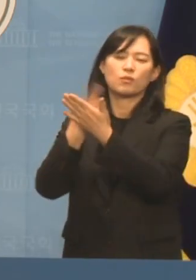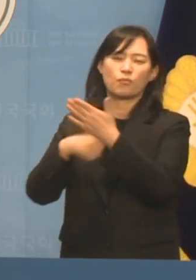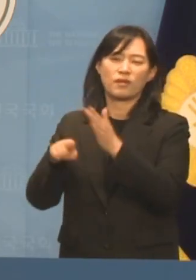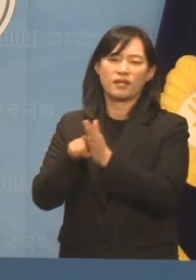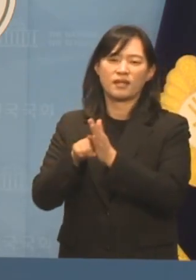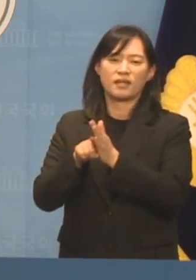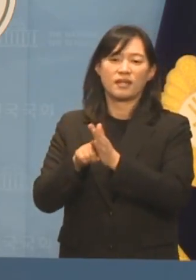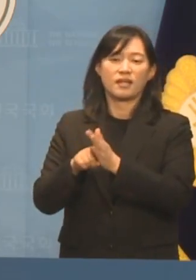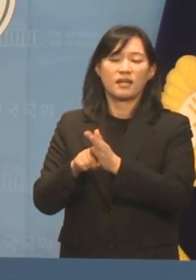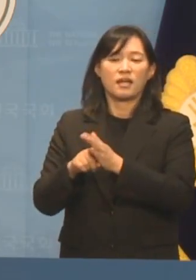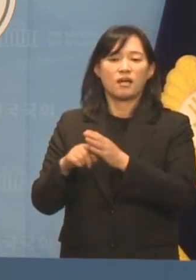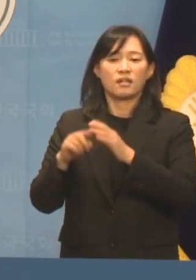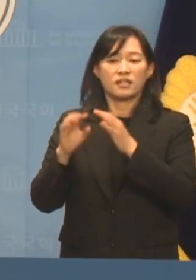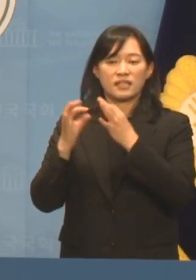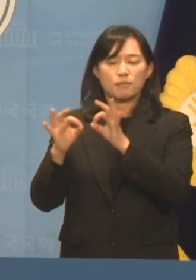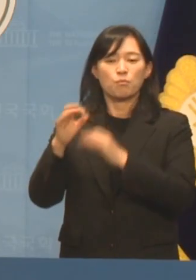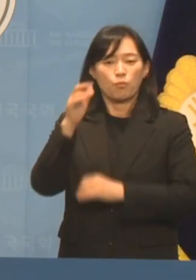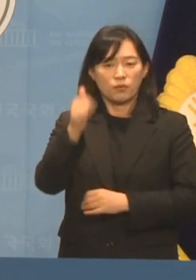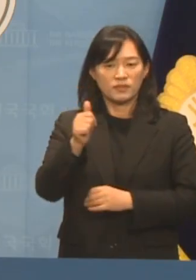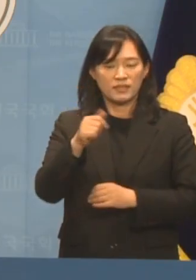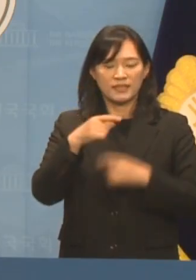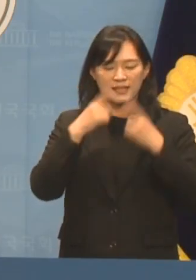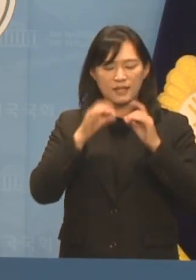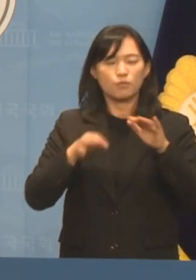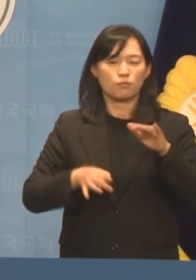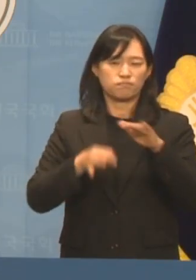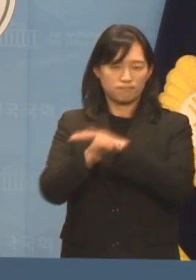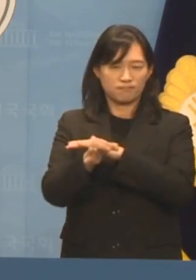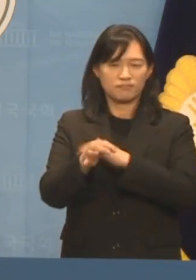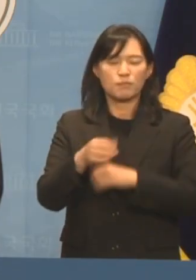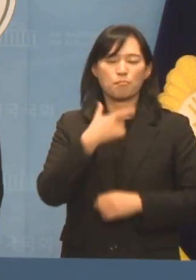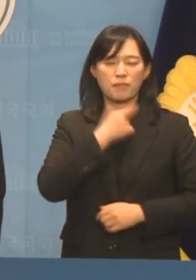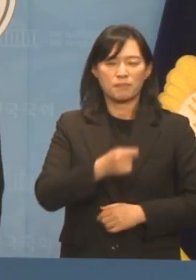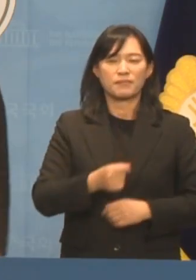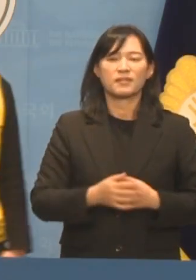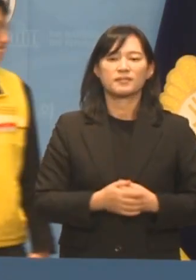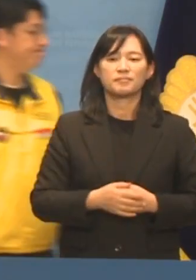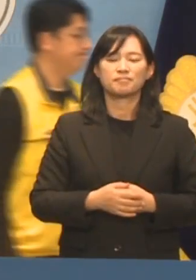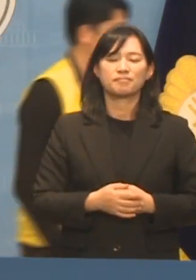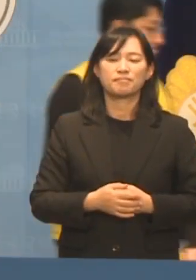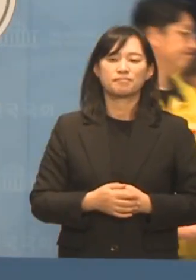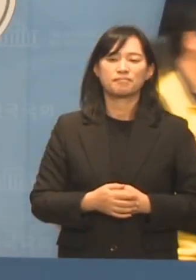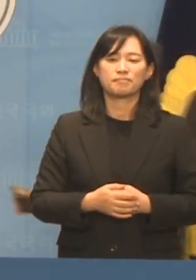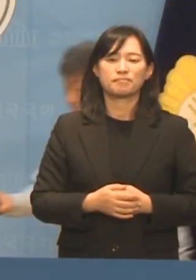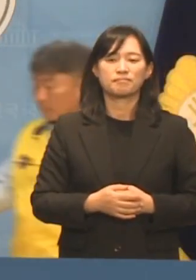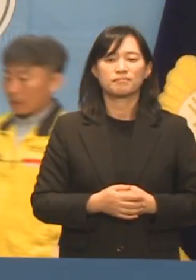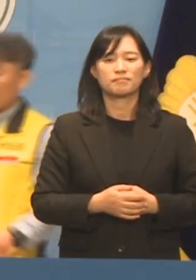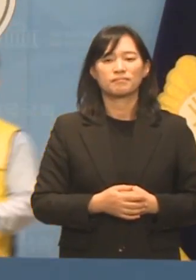MBK 김명주 회장의 적극적인 사죄 출연을 요구합니다. 이상입니다.